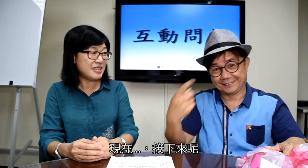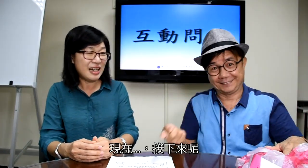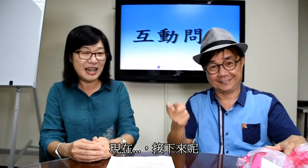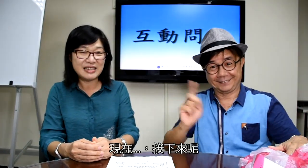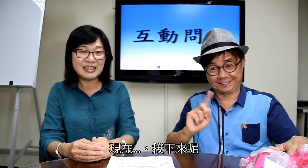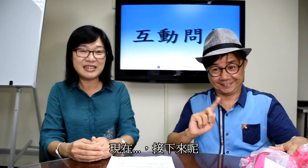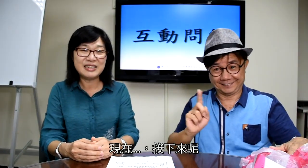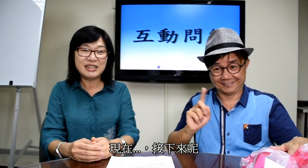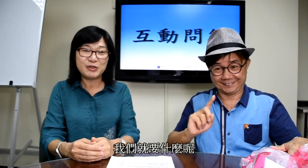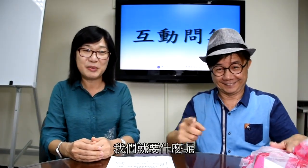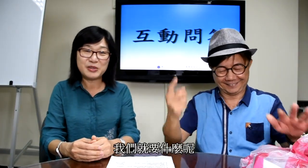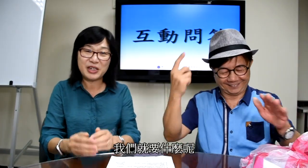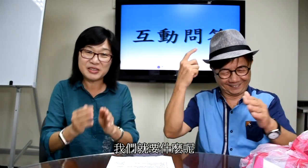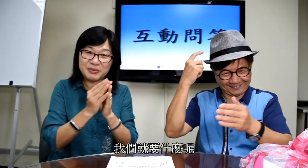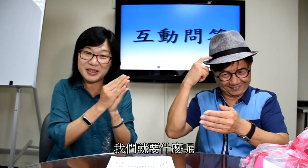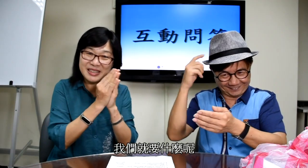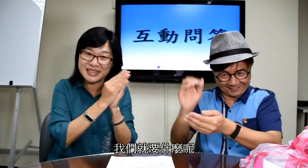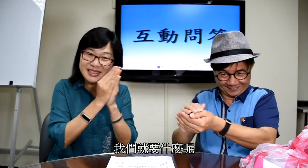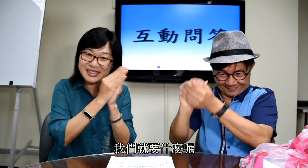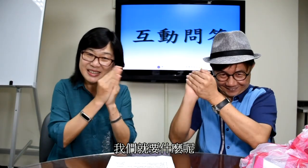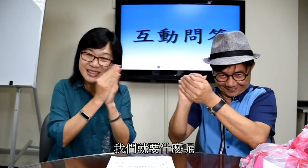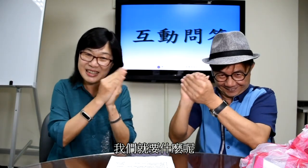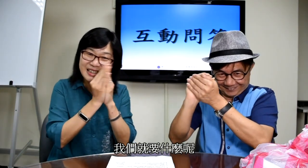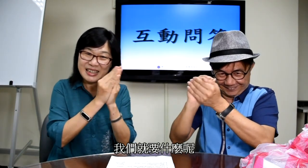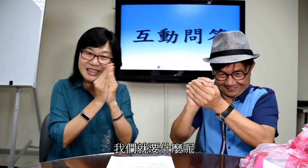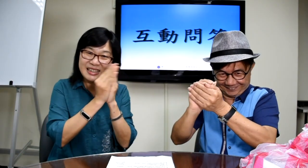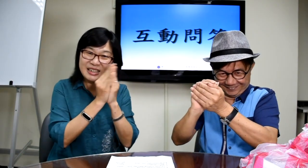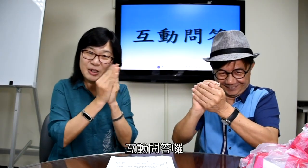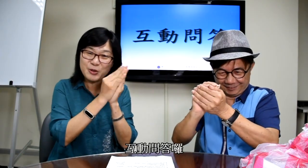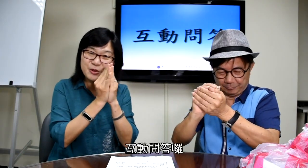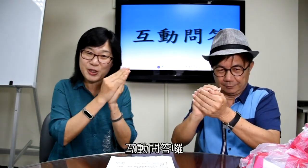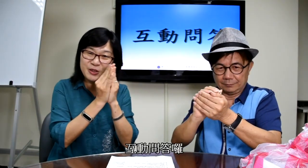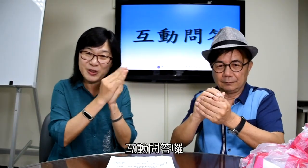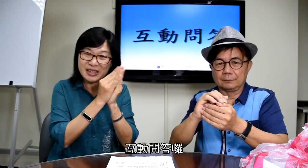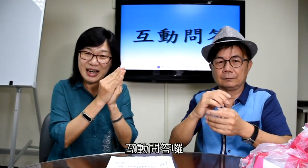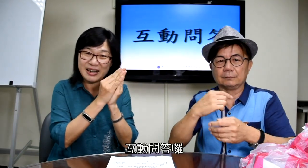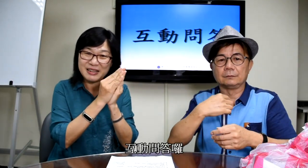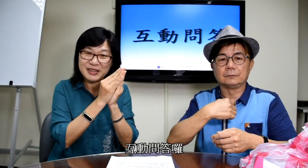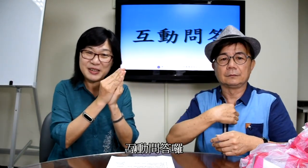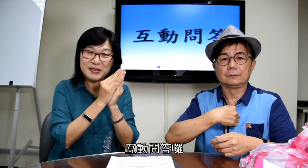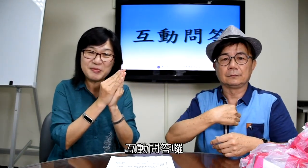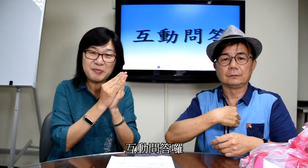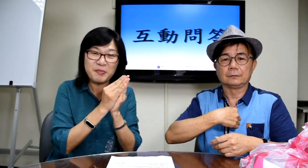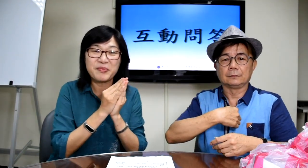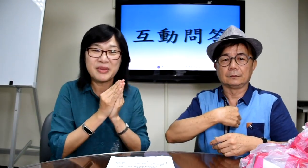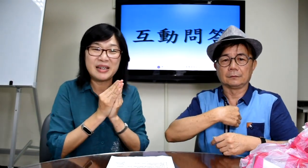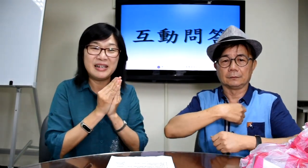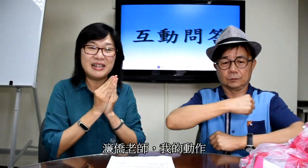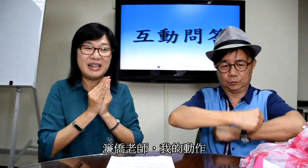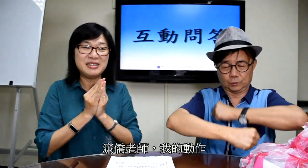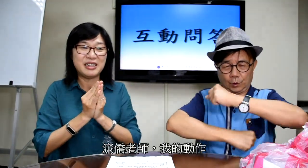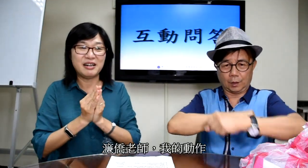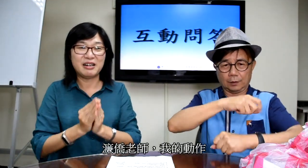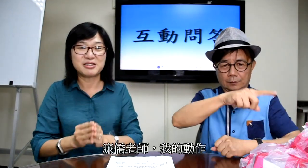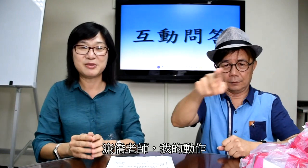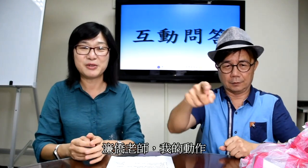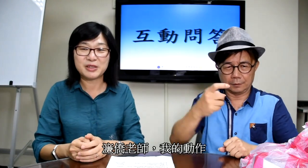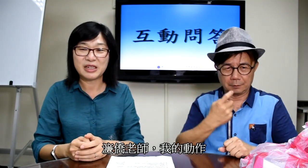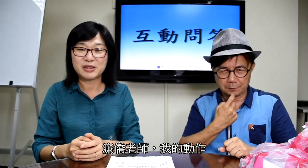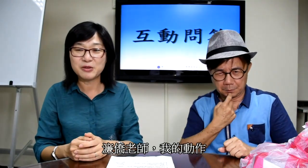来呢，我们就要什么呢？互动问答喽。连桥老师，我的动